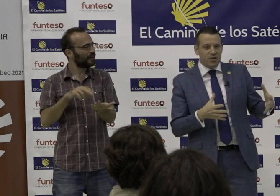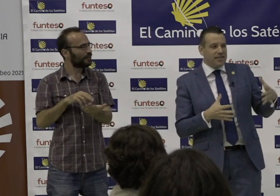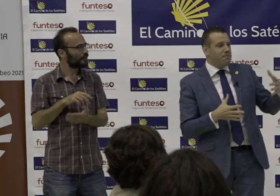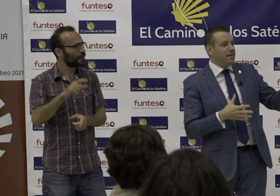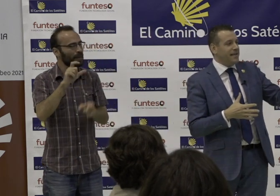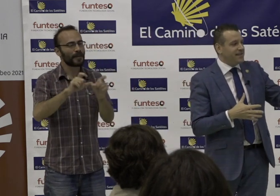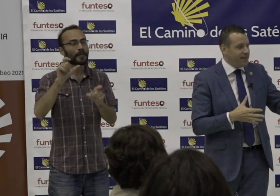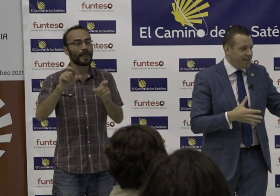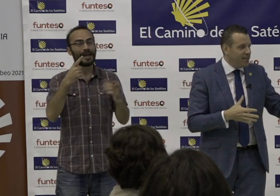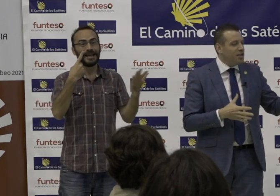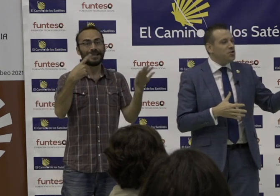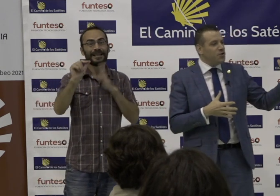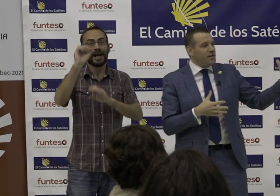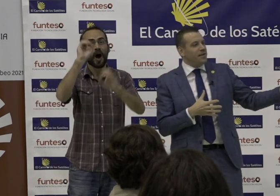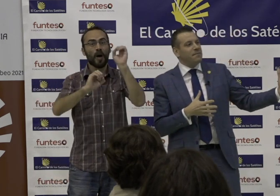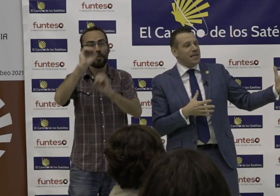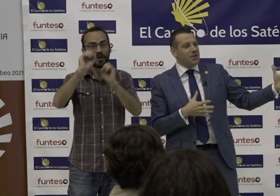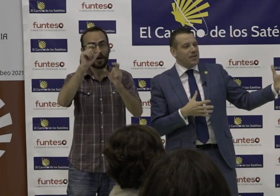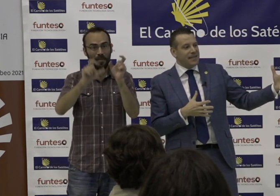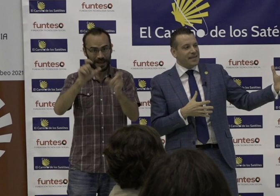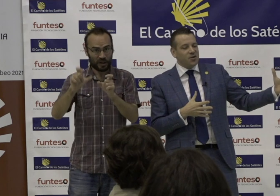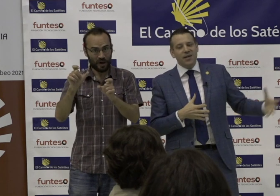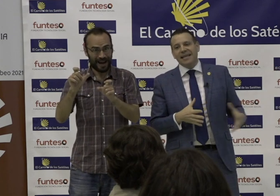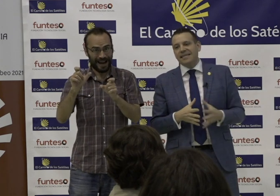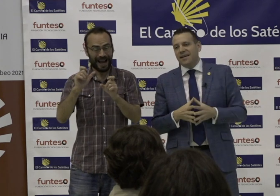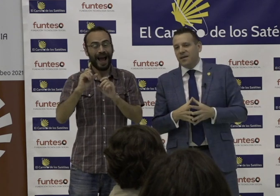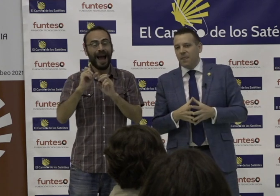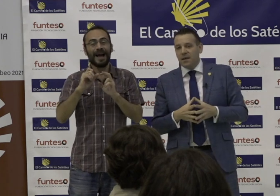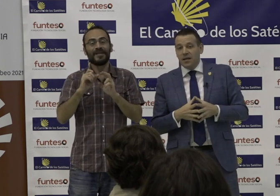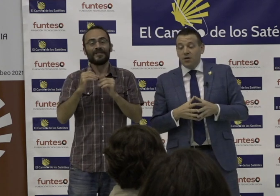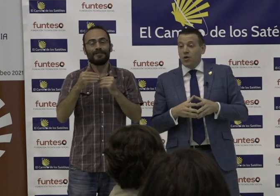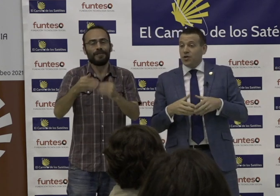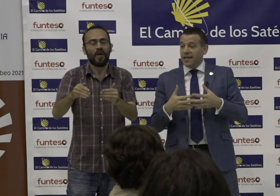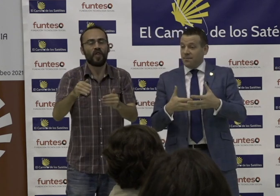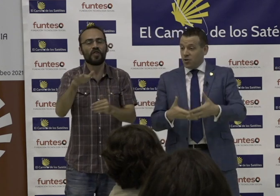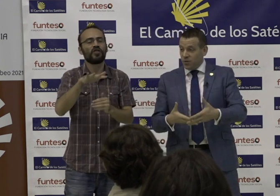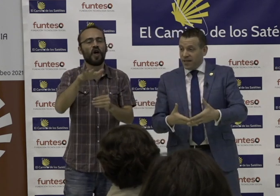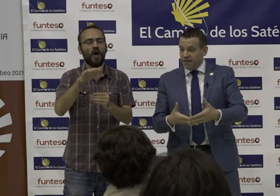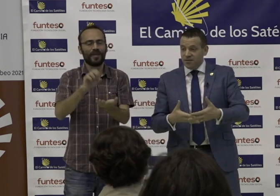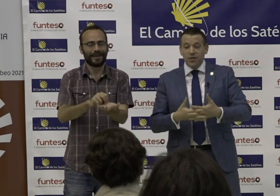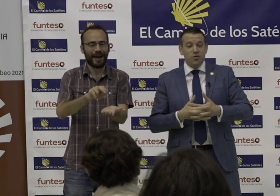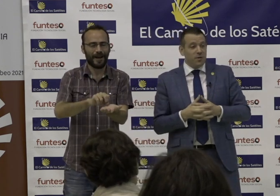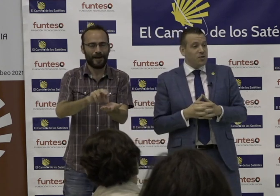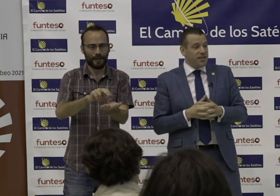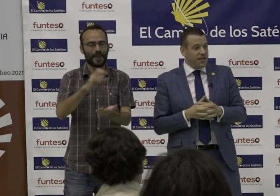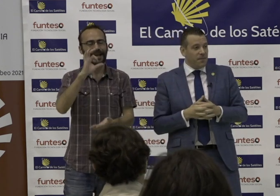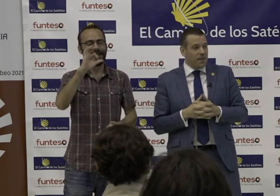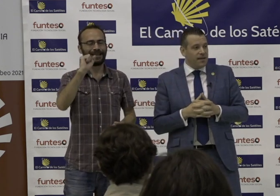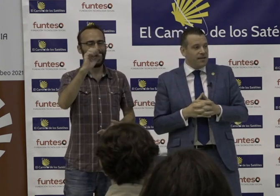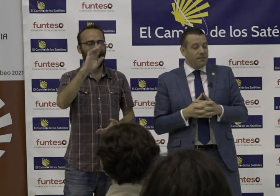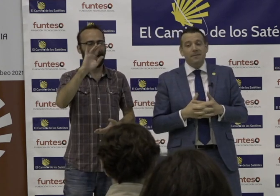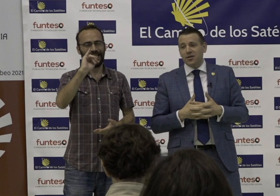de las personas empiezan en Sarria. Yo inicié mi Camino de Santiago en Sarria. Cuando llegué a Porto Marín, donde estuvimos